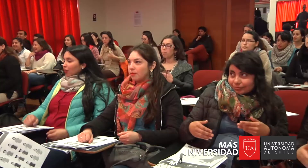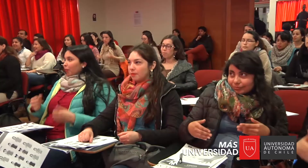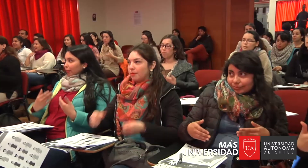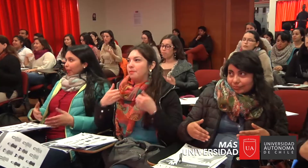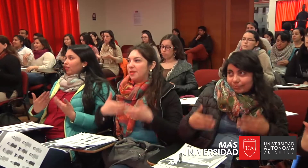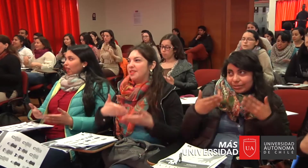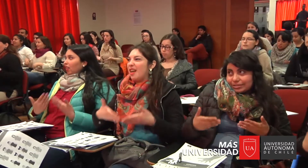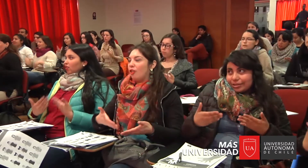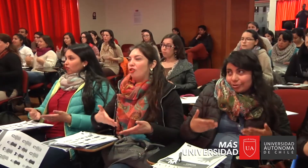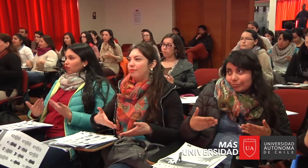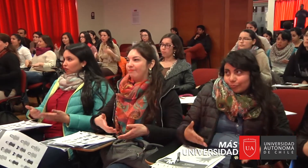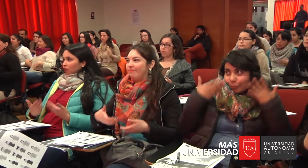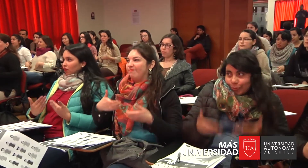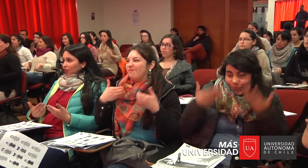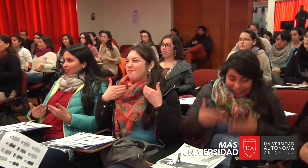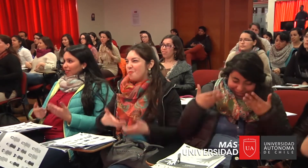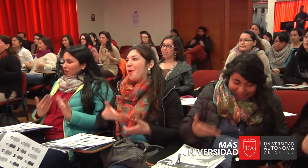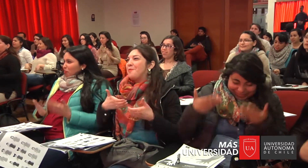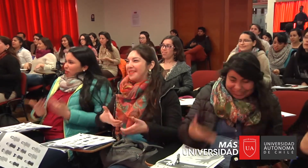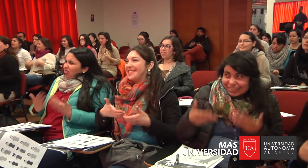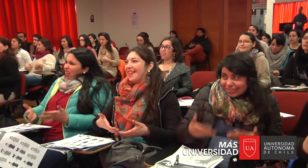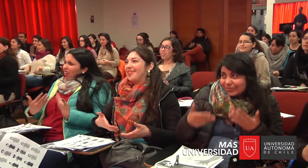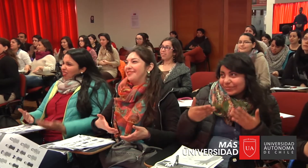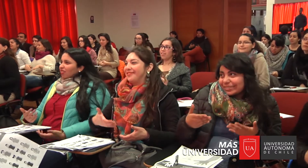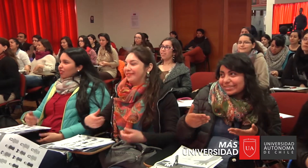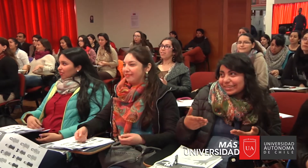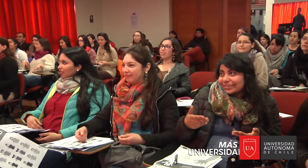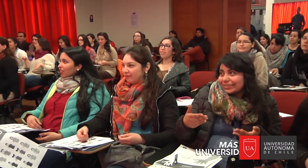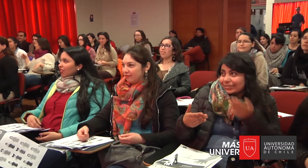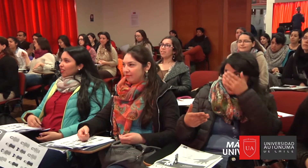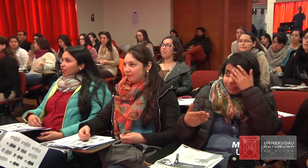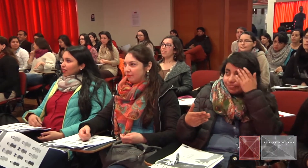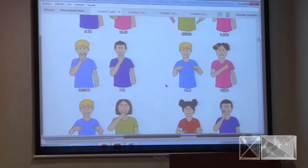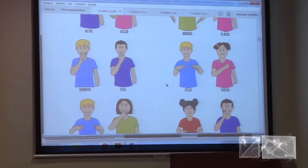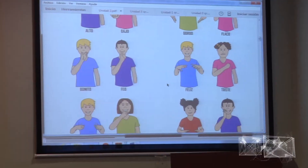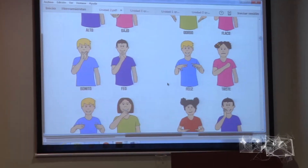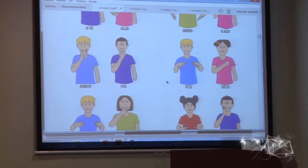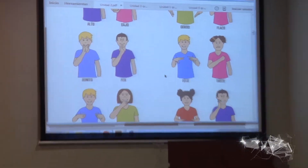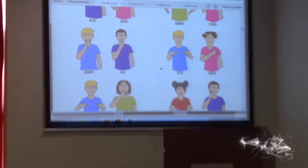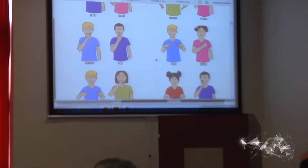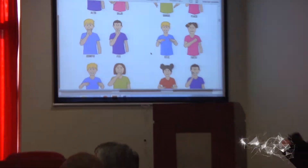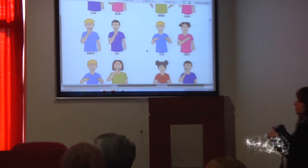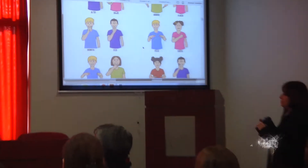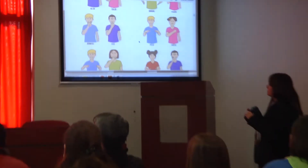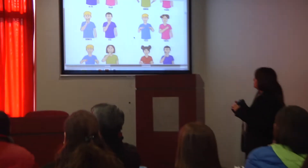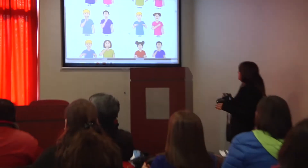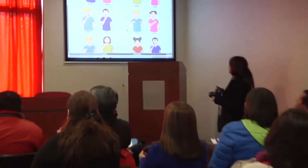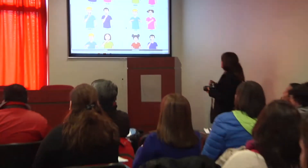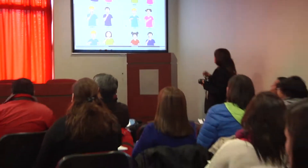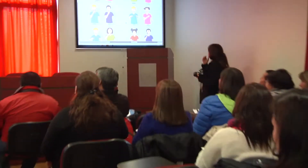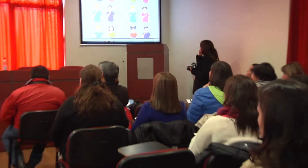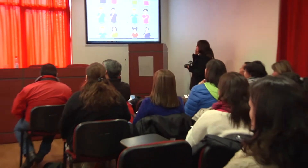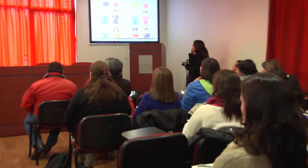complejo para los oyentes es acostumbrarse a utilizar el lenguaje de señas y que por ello la inclusión de personas sordas es más difícil en la sociedad.